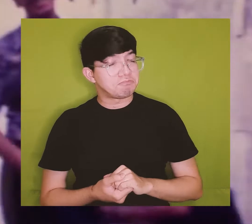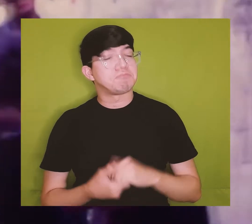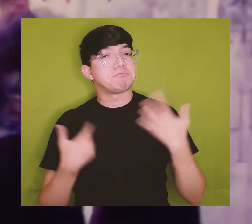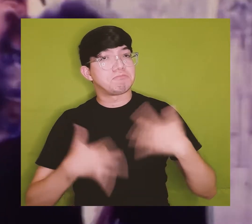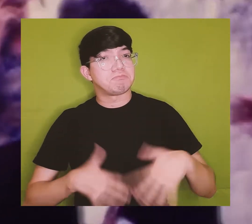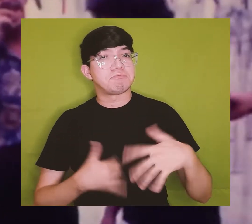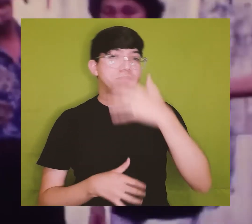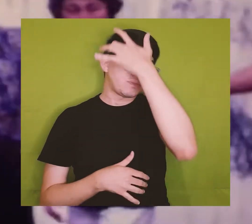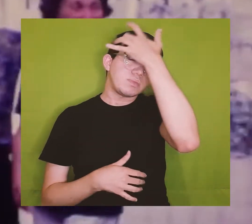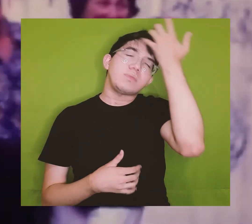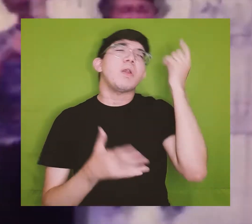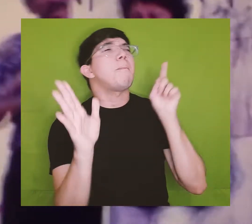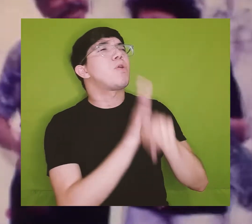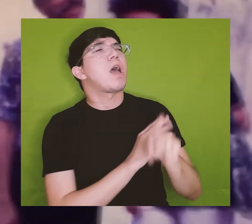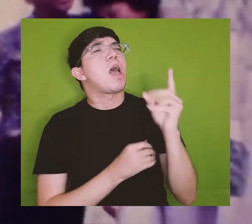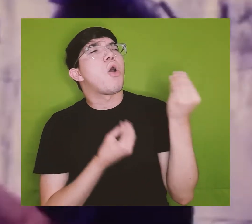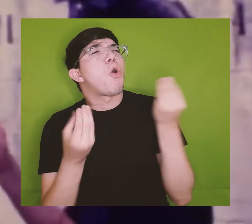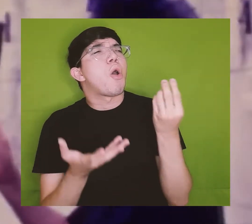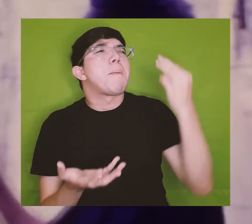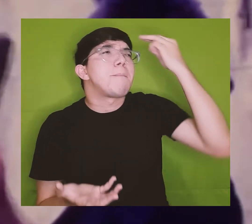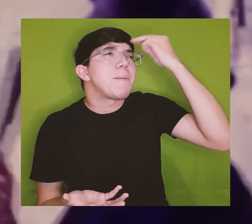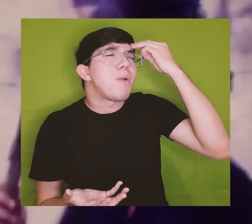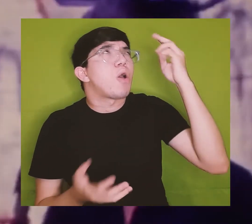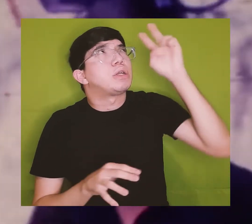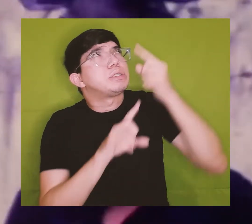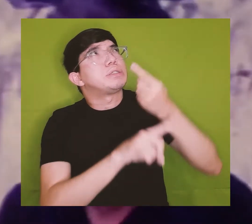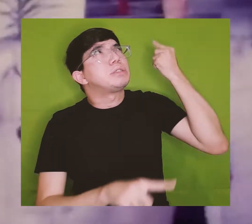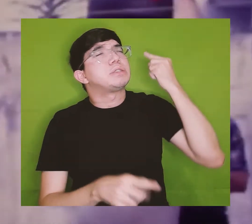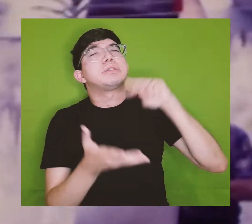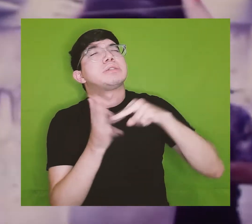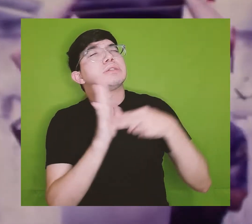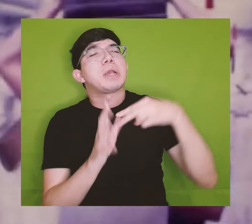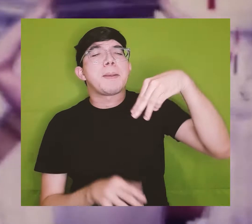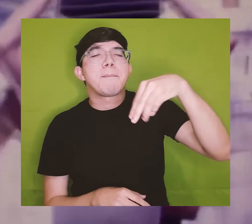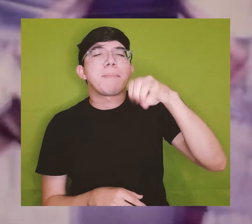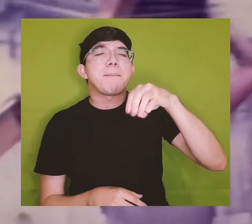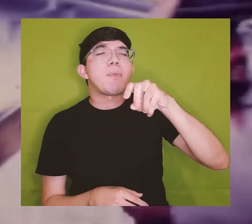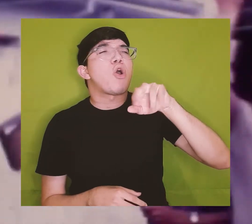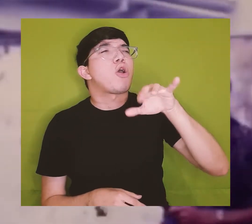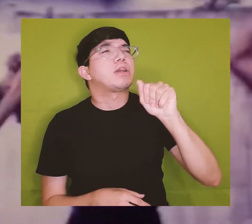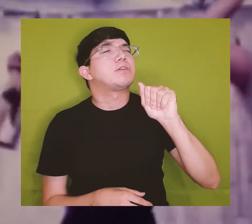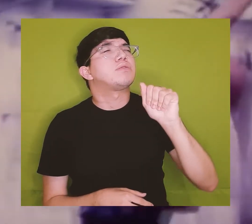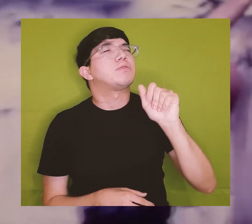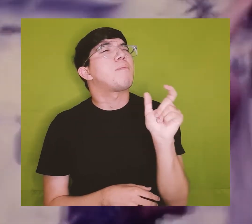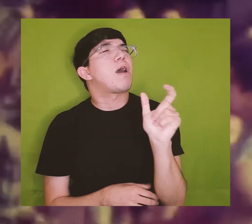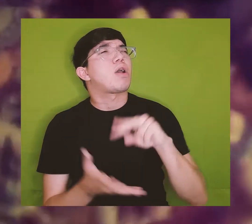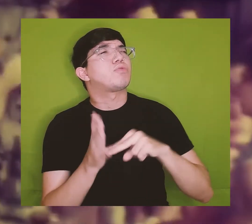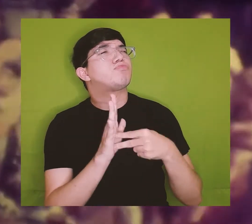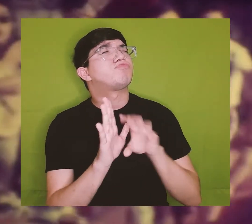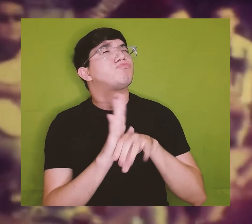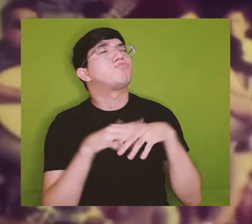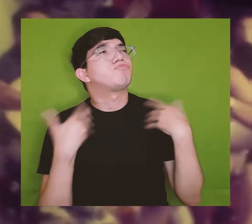O que significa a palavra memória, o conceito memória? Ai, gente, difícil essa. Memória é difícil.